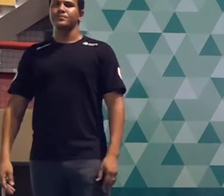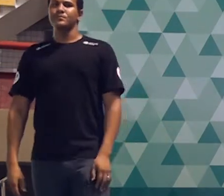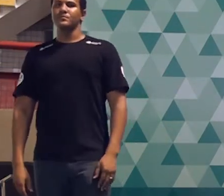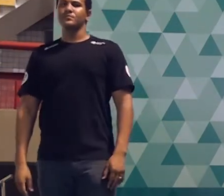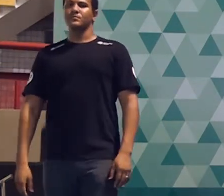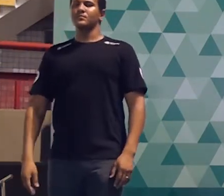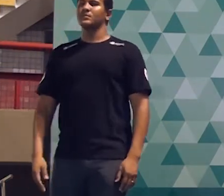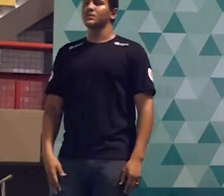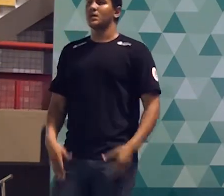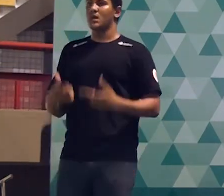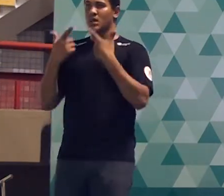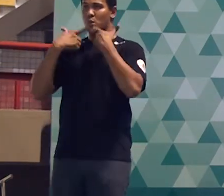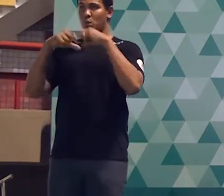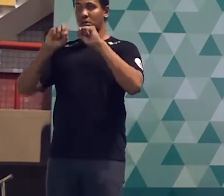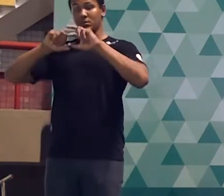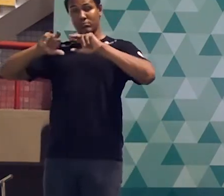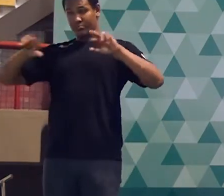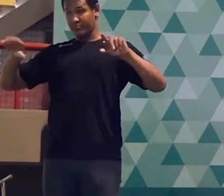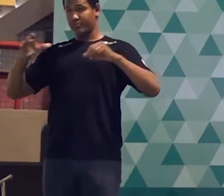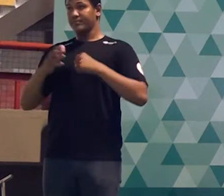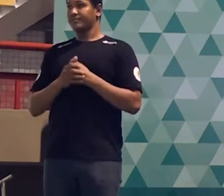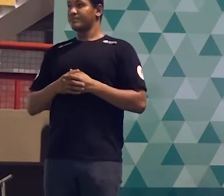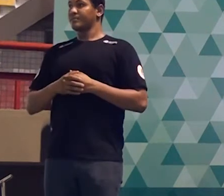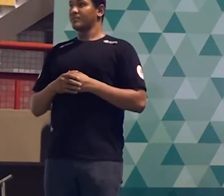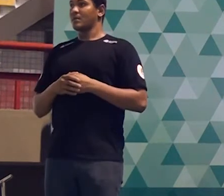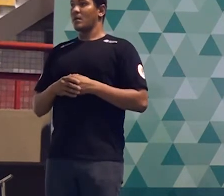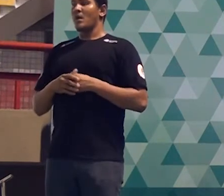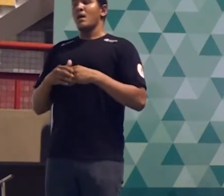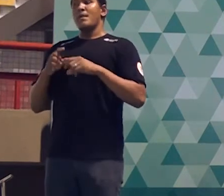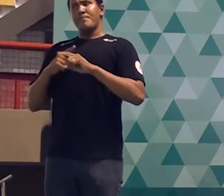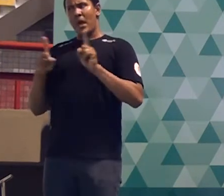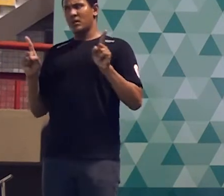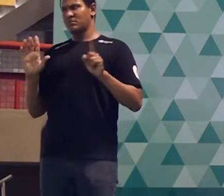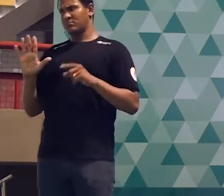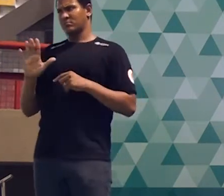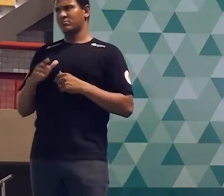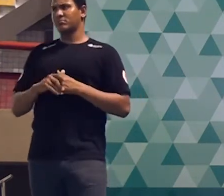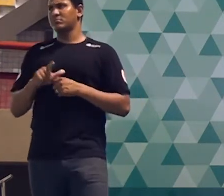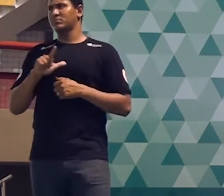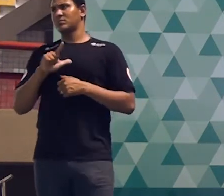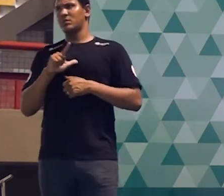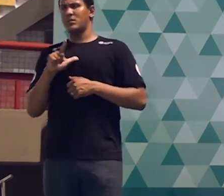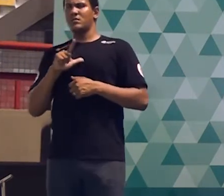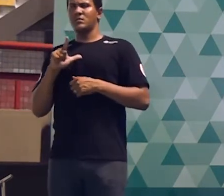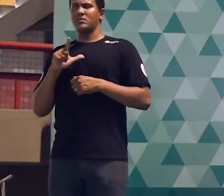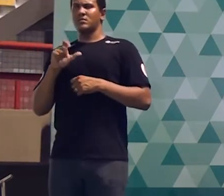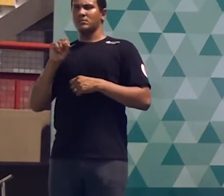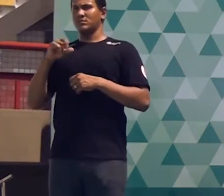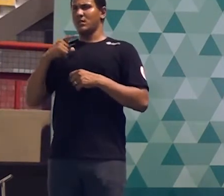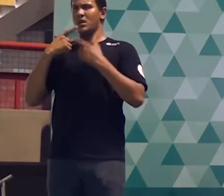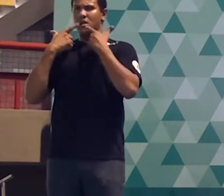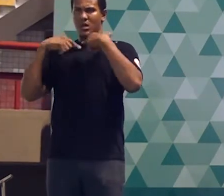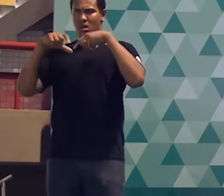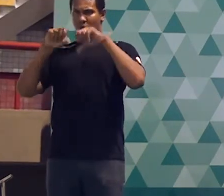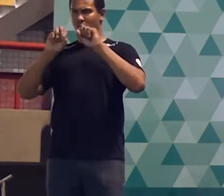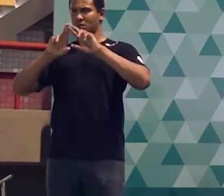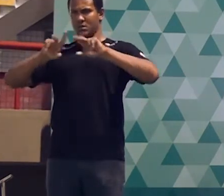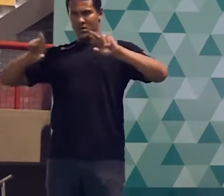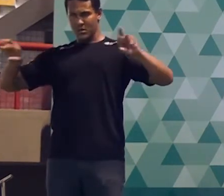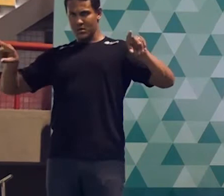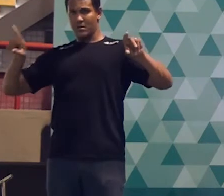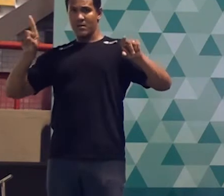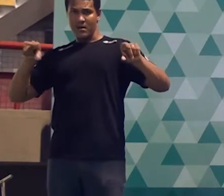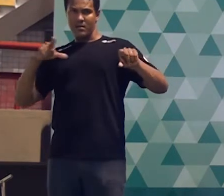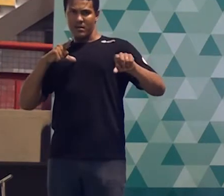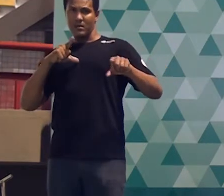Mas, entendam, mesmo que aconteçam as variedades linguísticas, se caiu uma